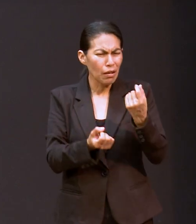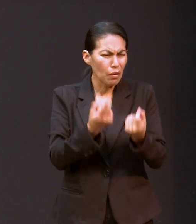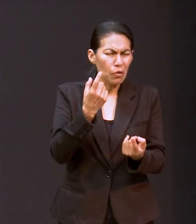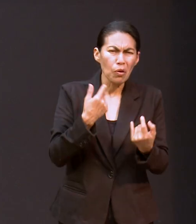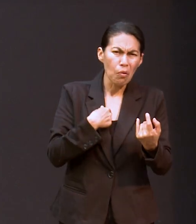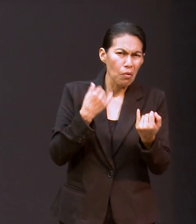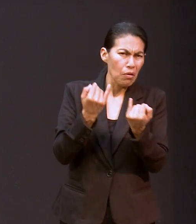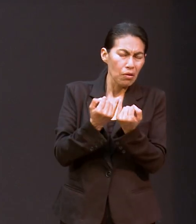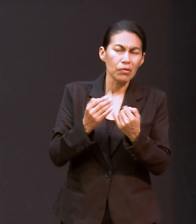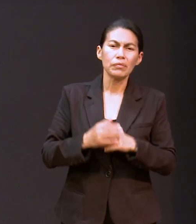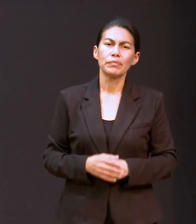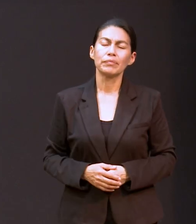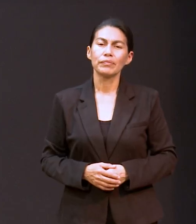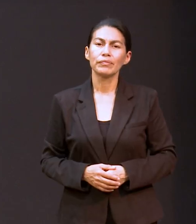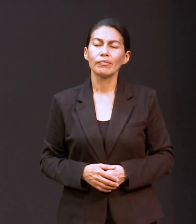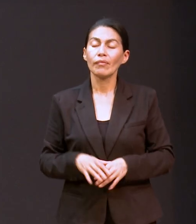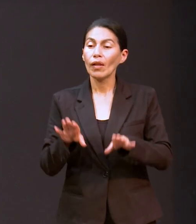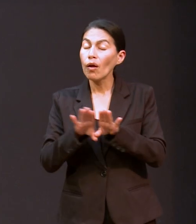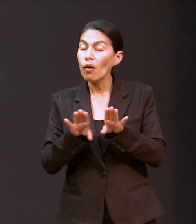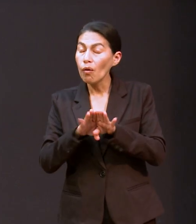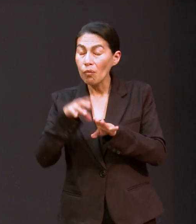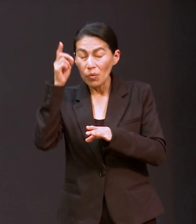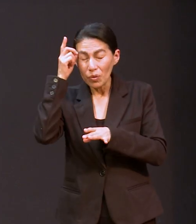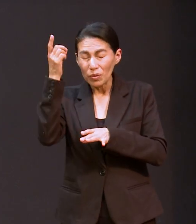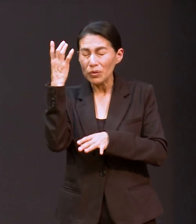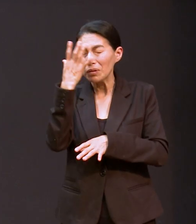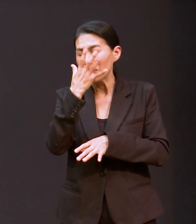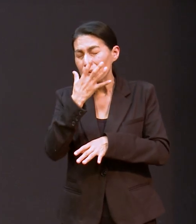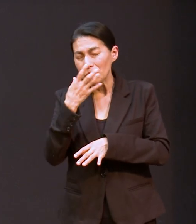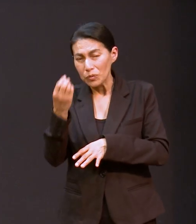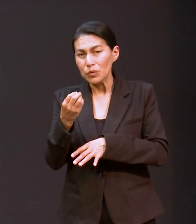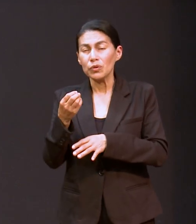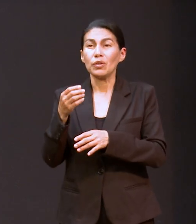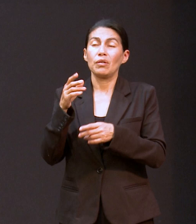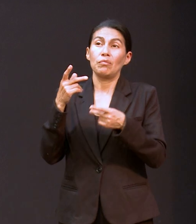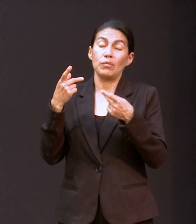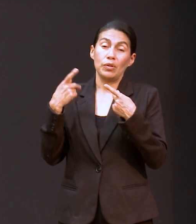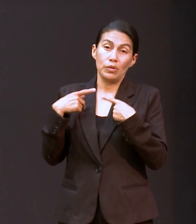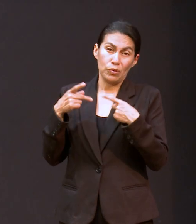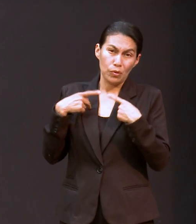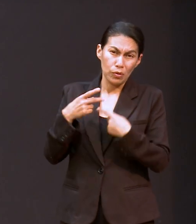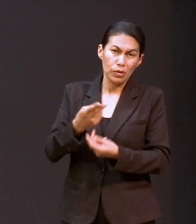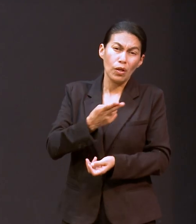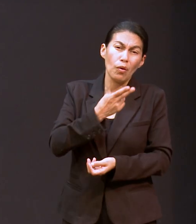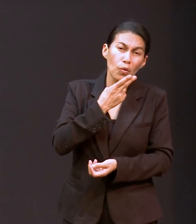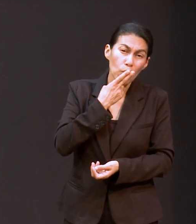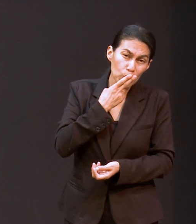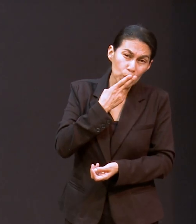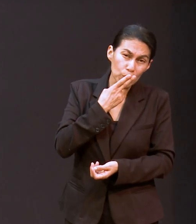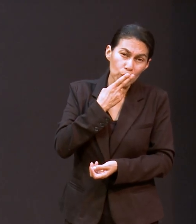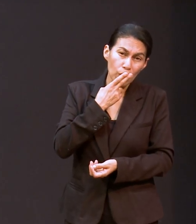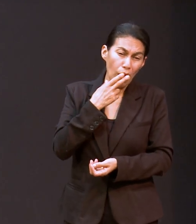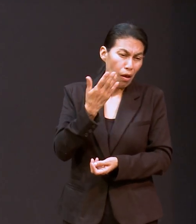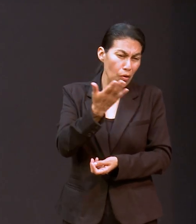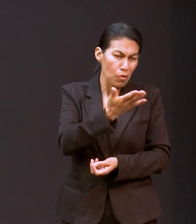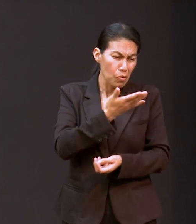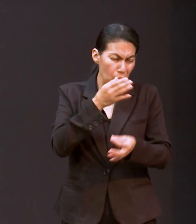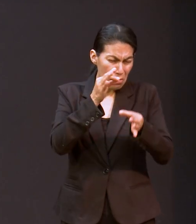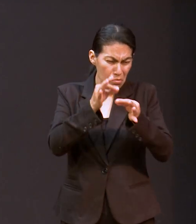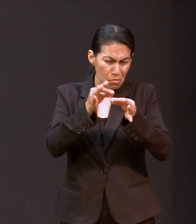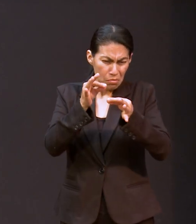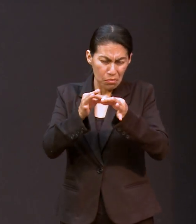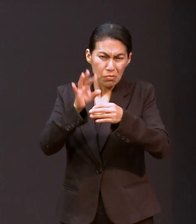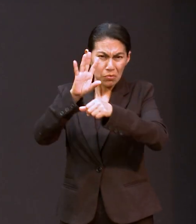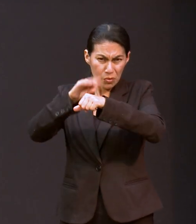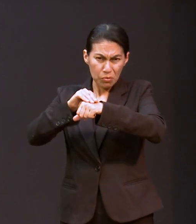aquellos que anhelan tener lo que nosotros tenemos y Y cómo Dios es tan maravilloso que usa sin acepción de persona A